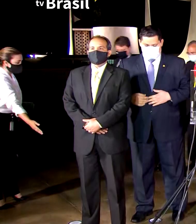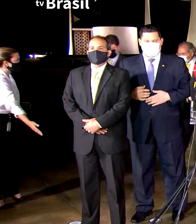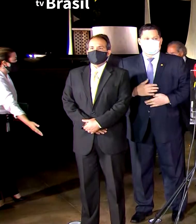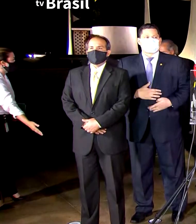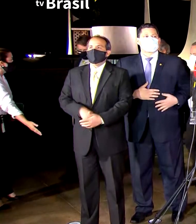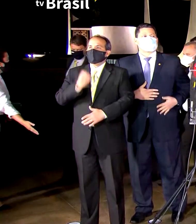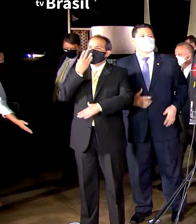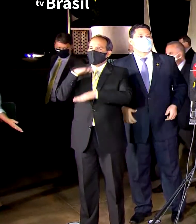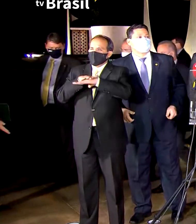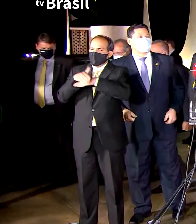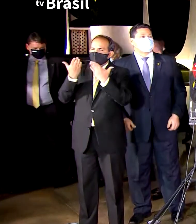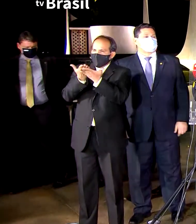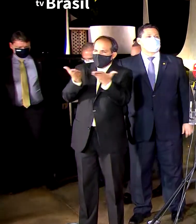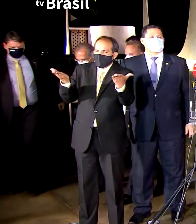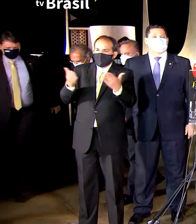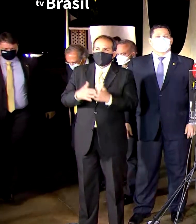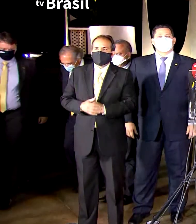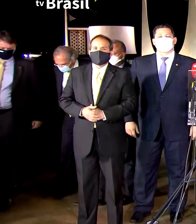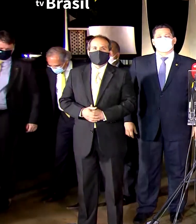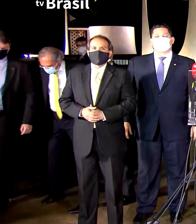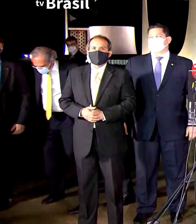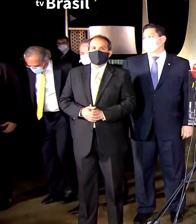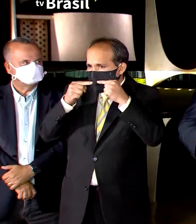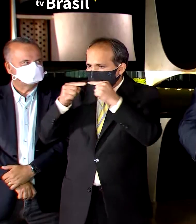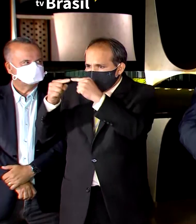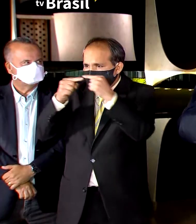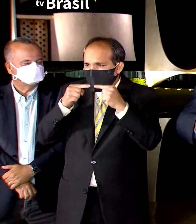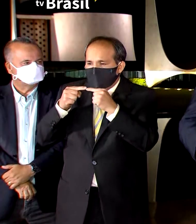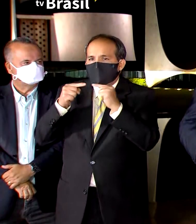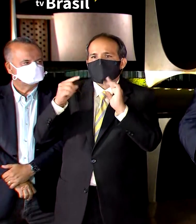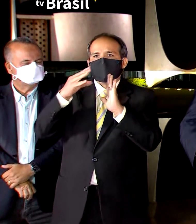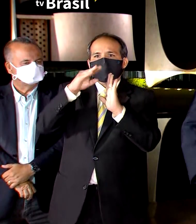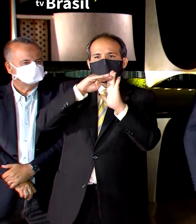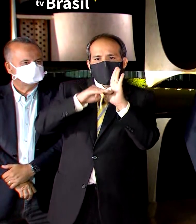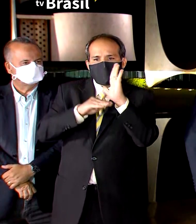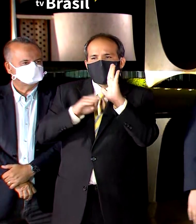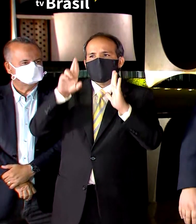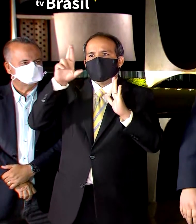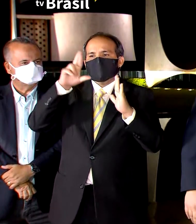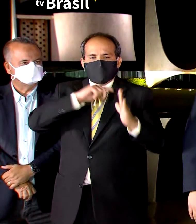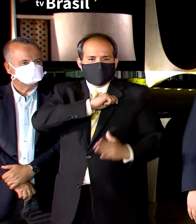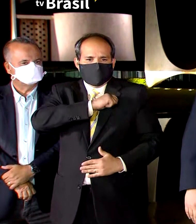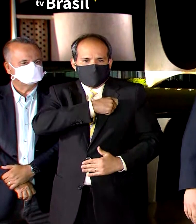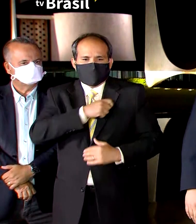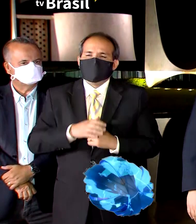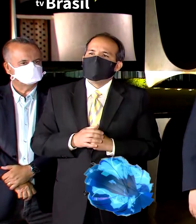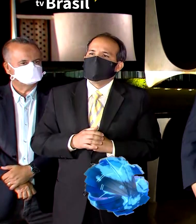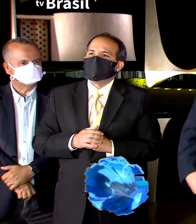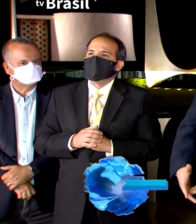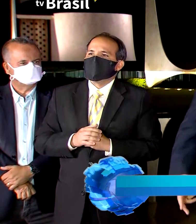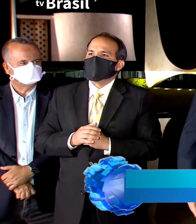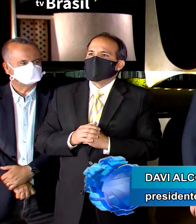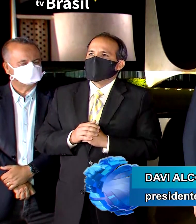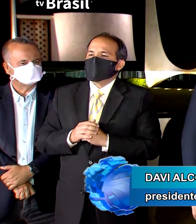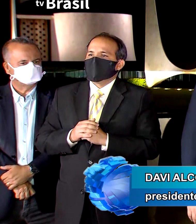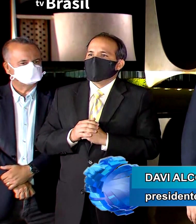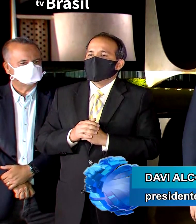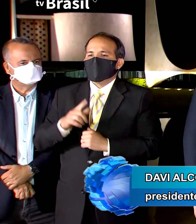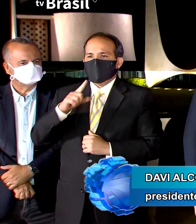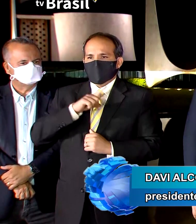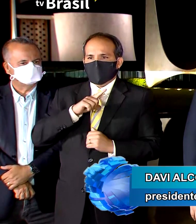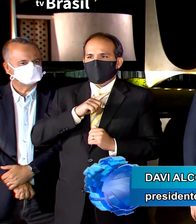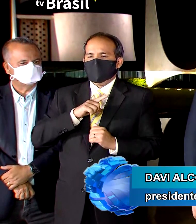por isso o governo tenta alinhar uma revisão do teto de gastos e encaminhar reformas econômicas a gente tem uma emenda